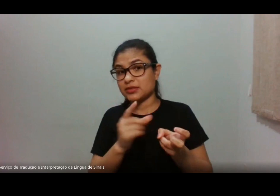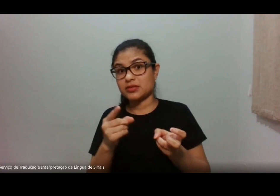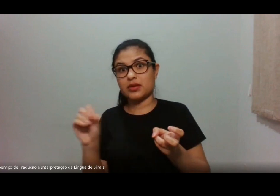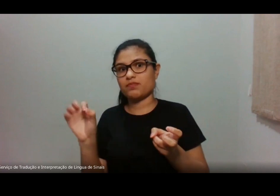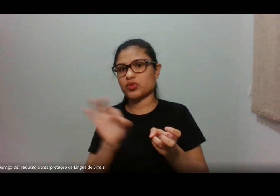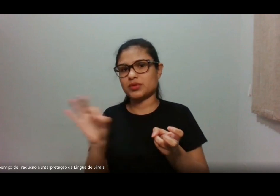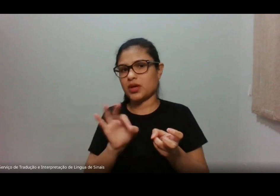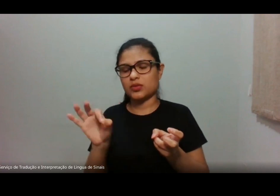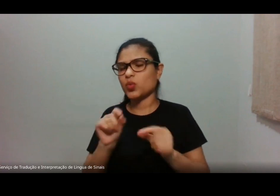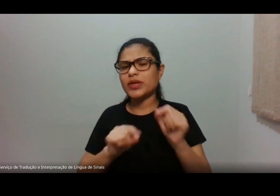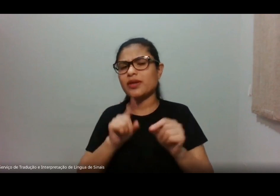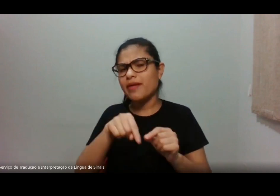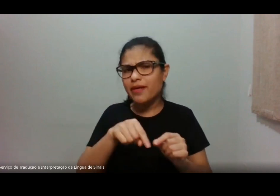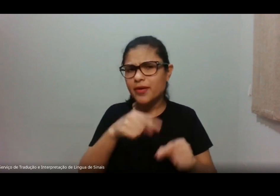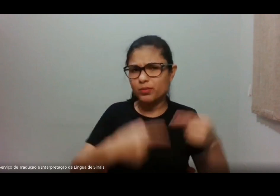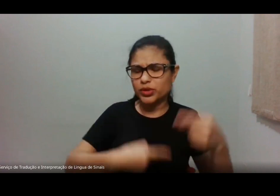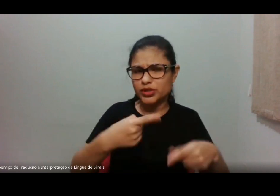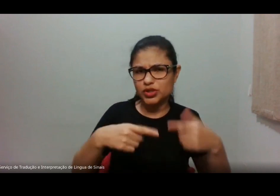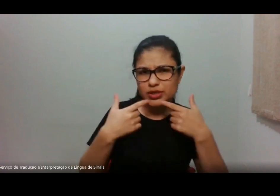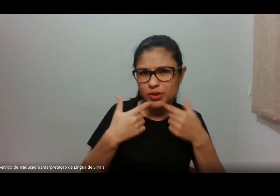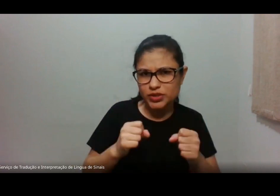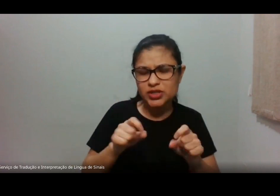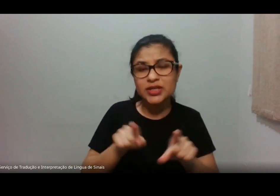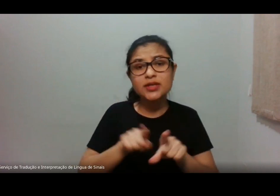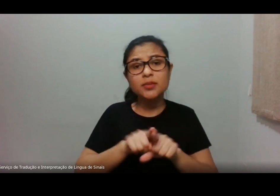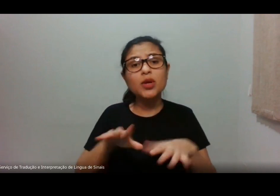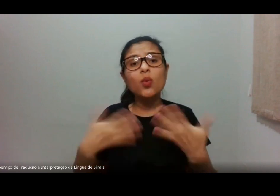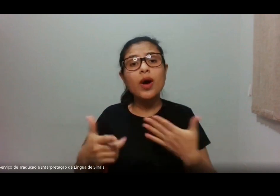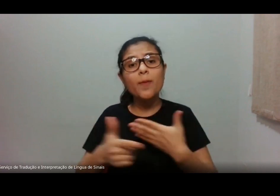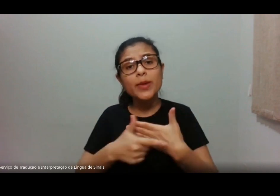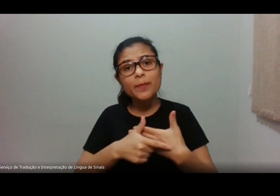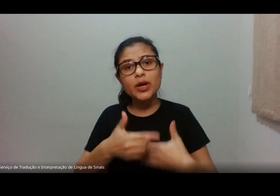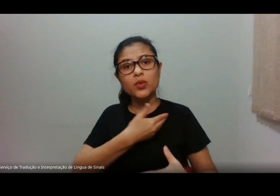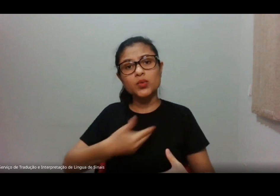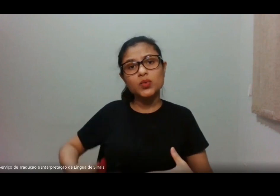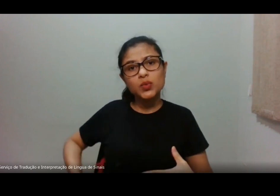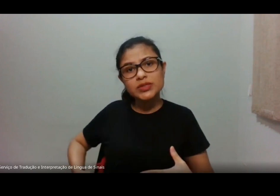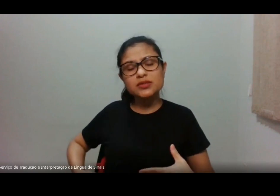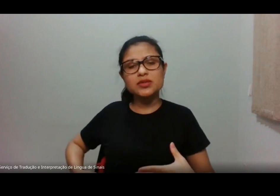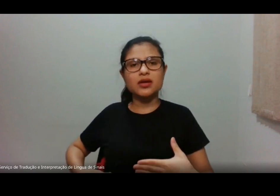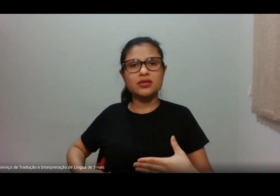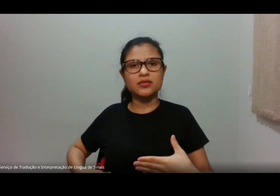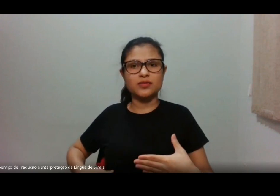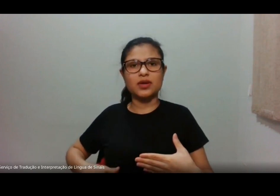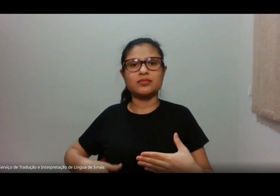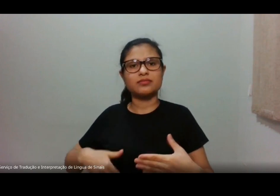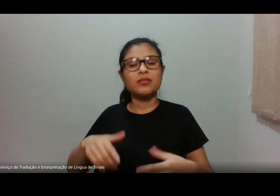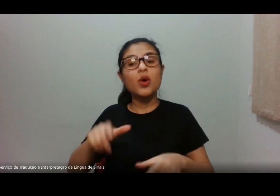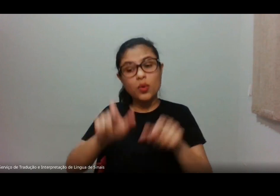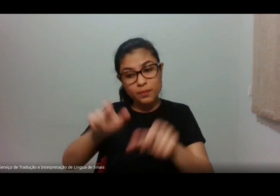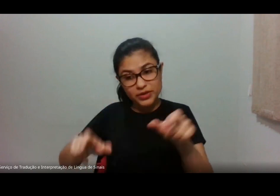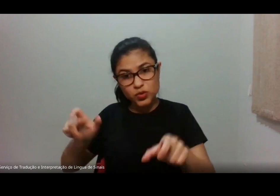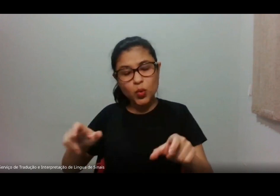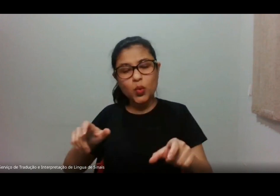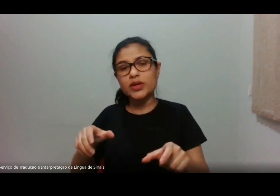políticas linguísticas e do que é a atuação do Estado e também de outros atores nas políticas das